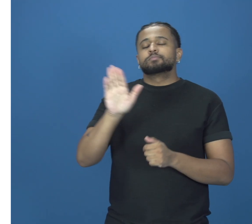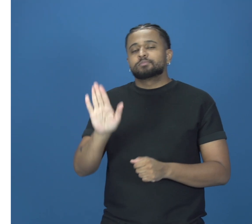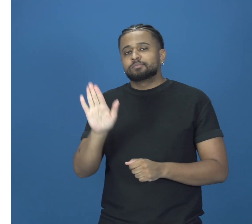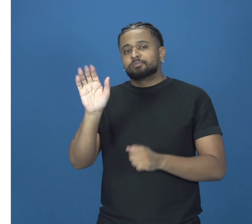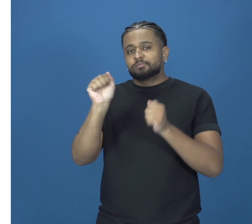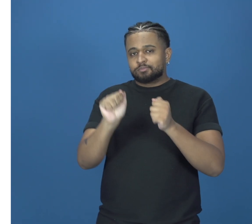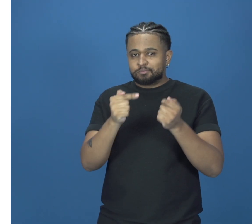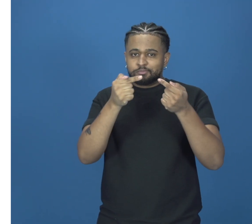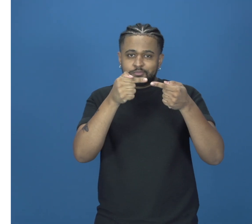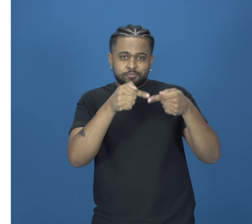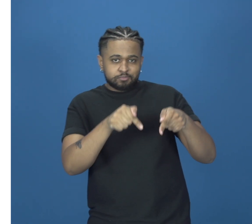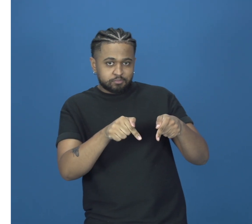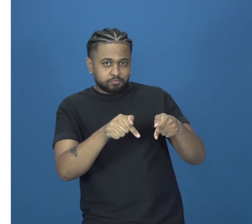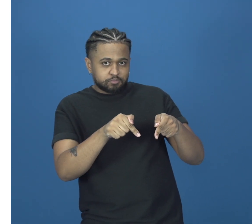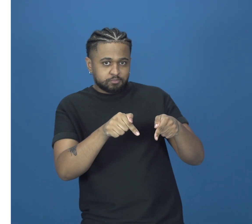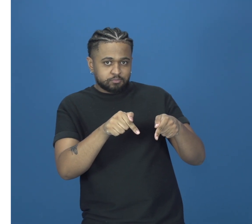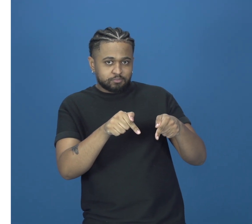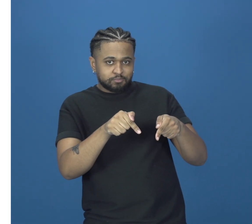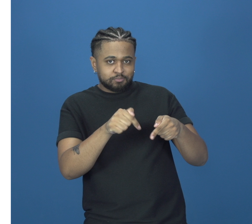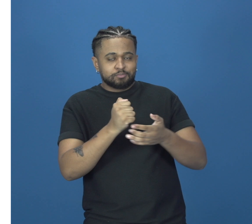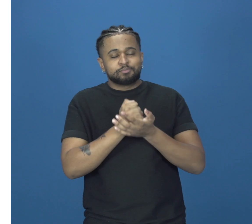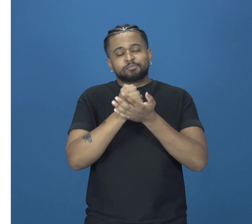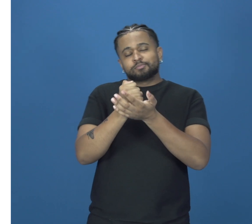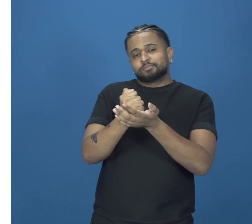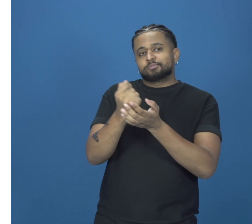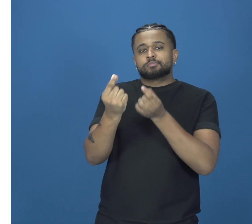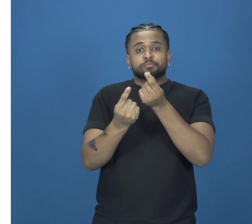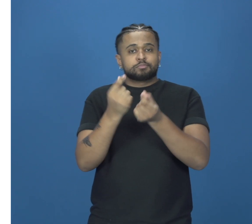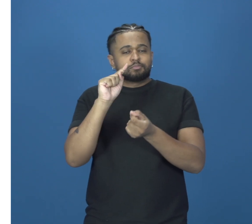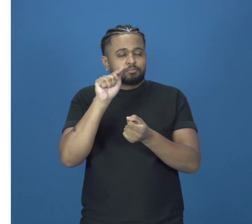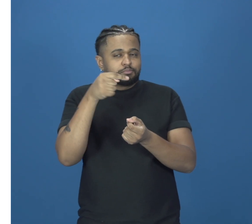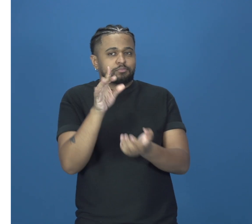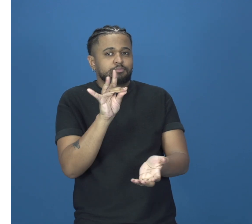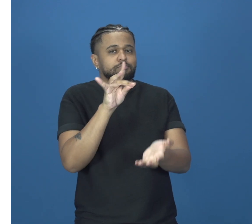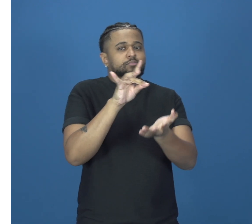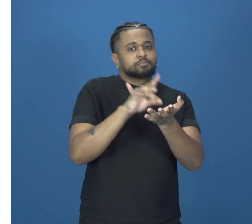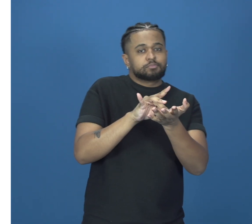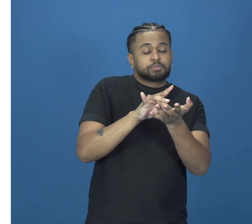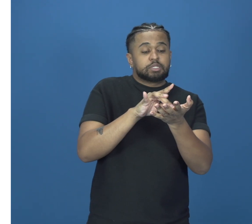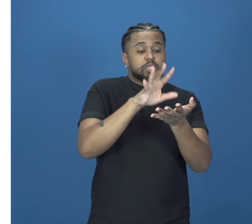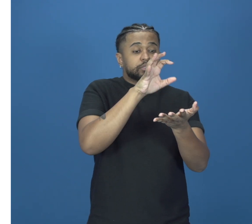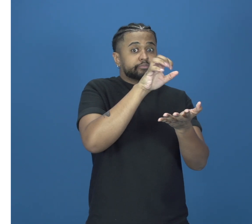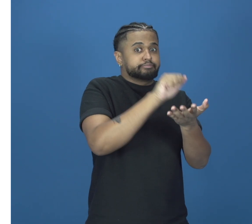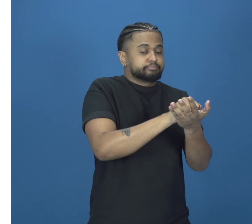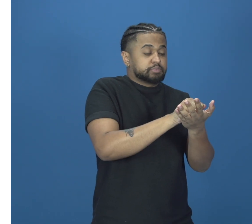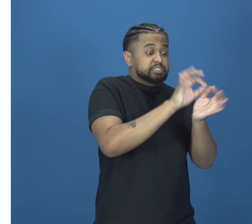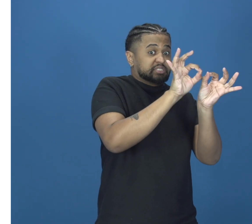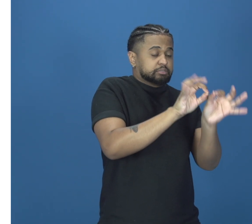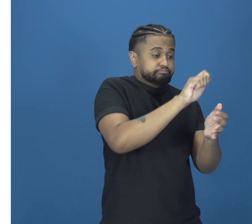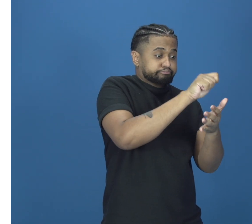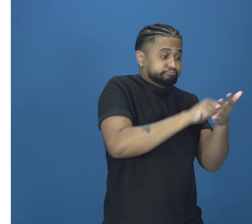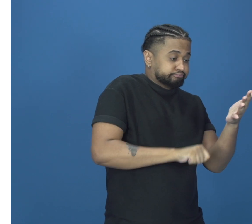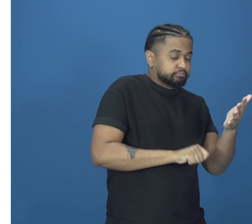12.6.1. Os candidatos só poderão concorrer aos auxílios após a efetivação do registro acadêmico na